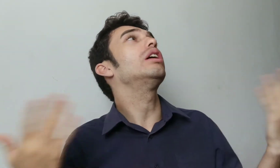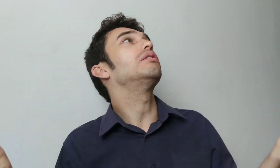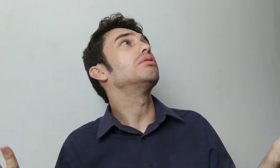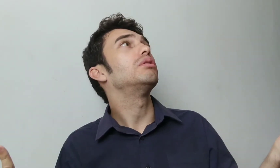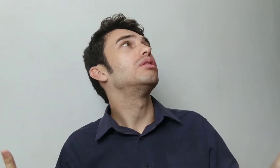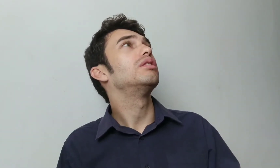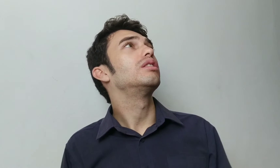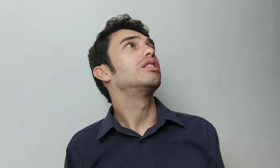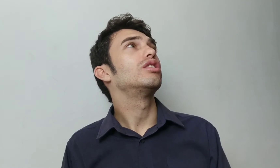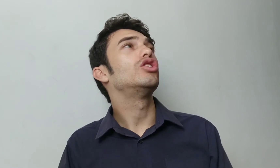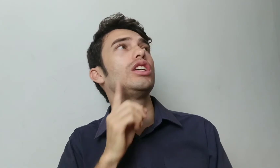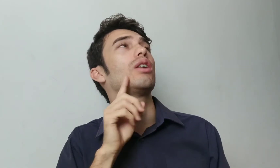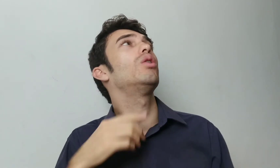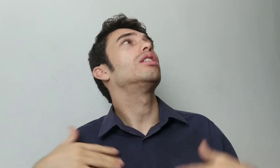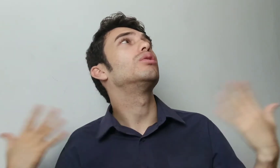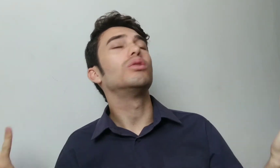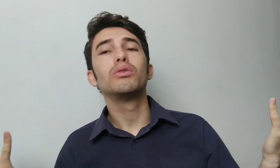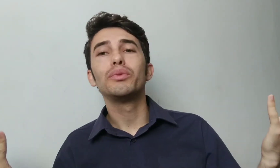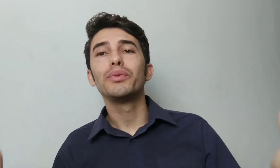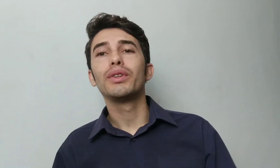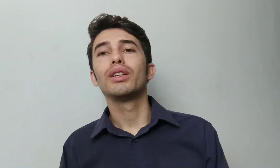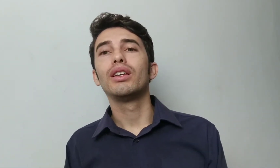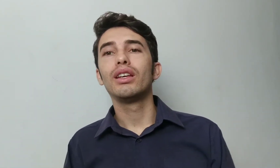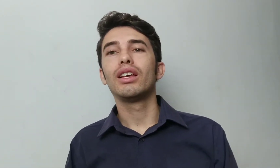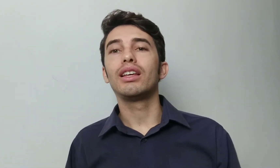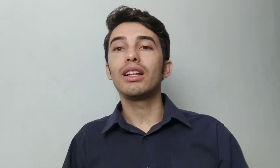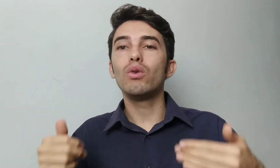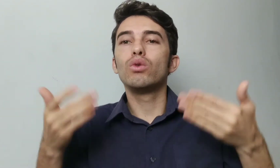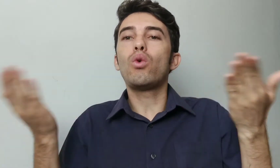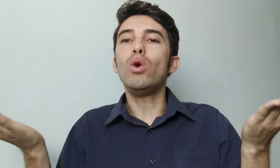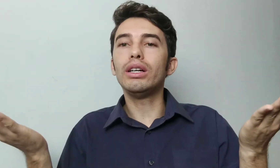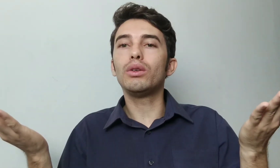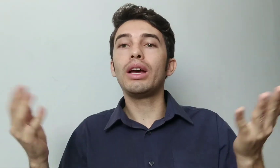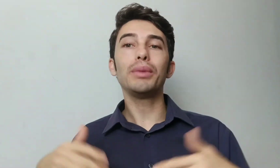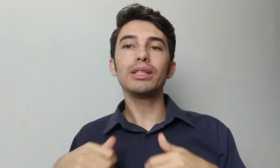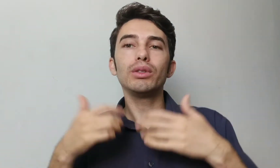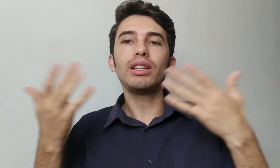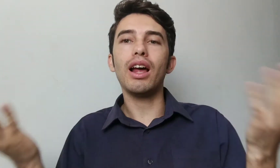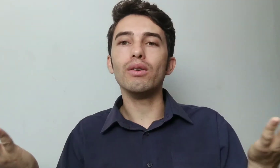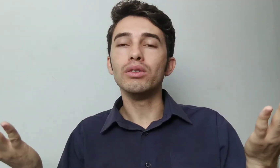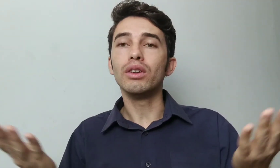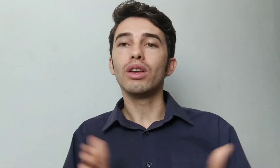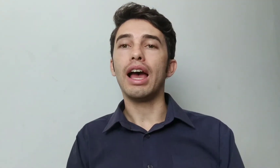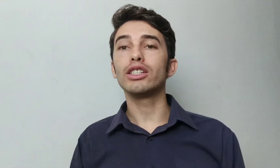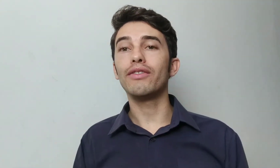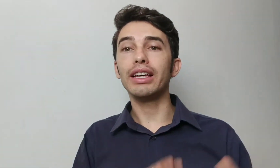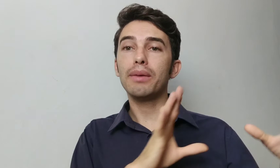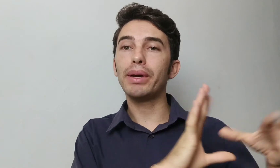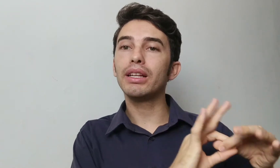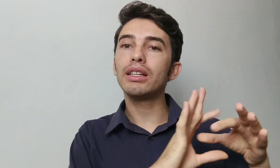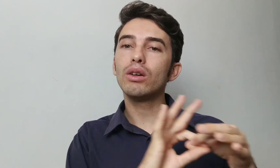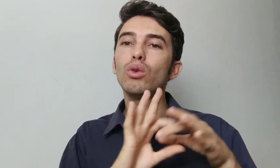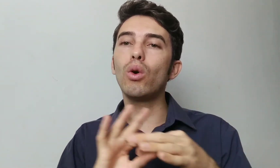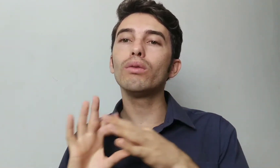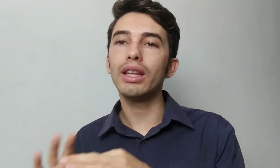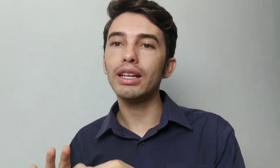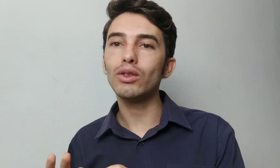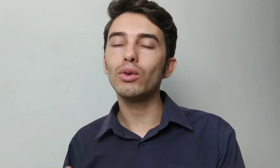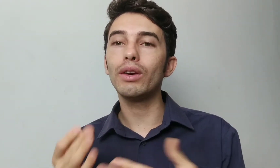quando? Dia, quando? Então, quando é o mesmo sinal. Aí só vai depender então do contexto do que você